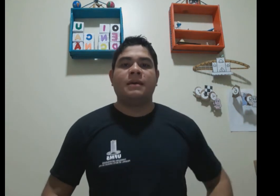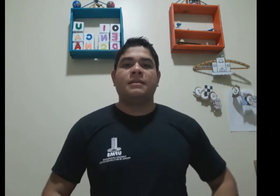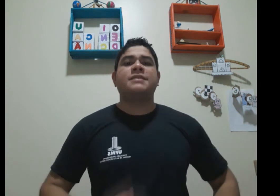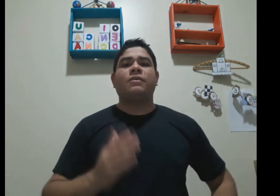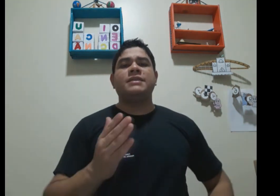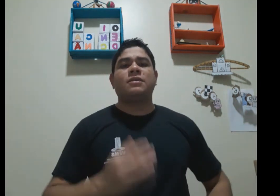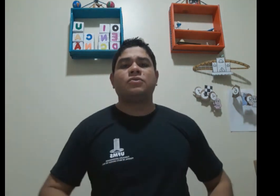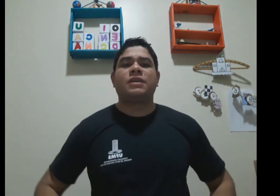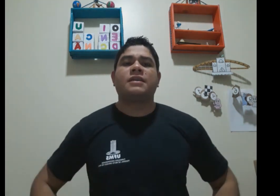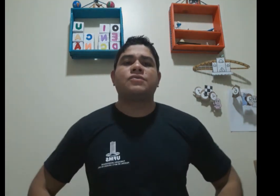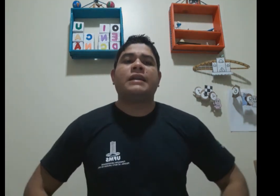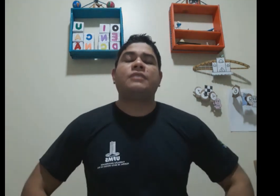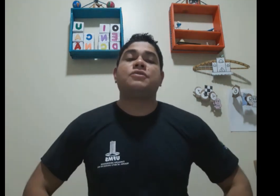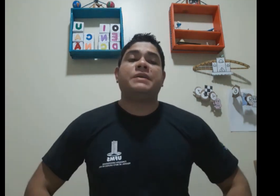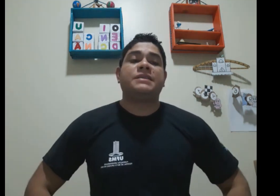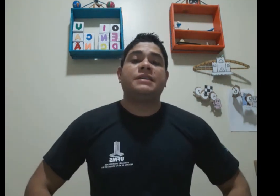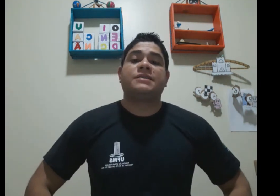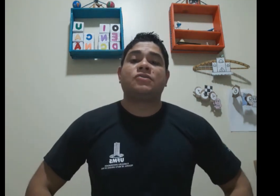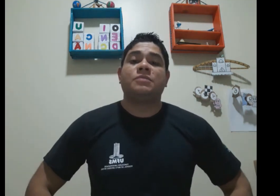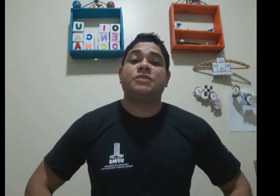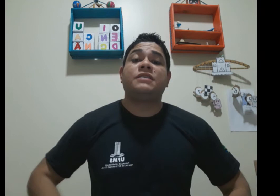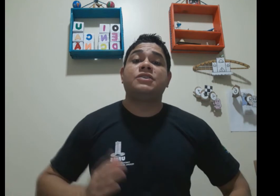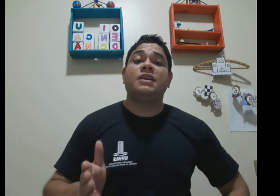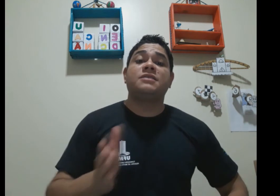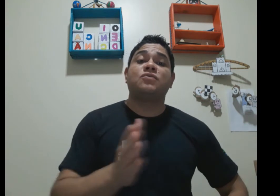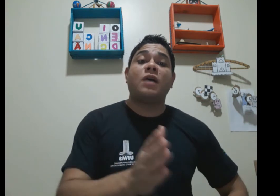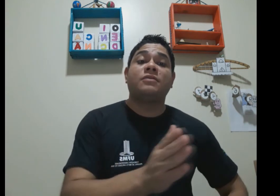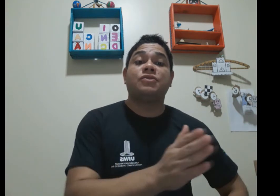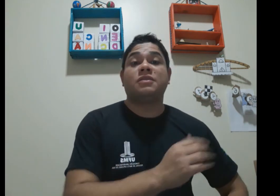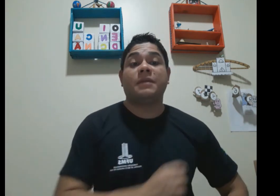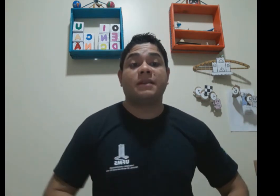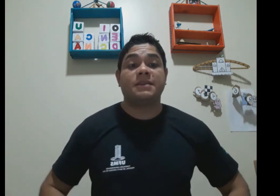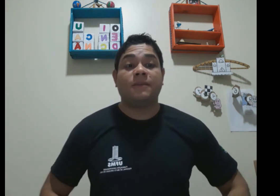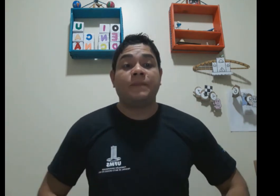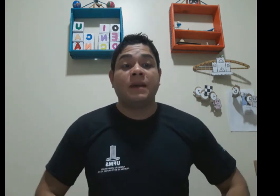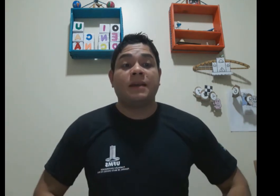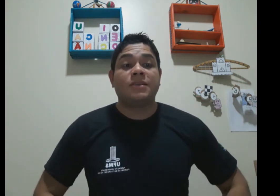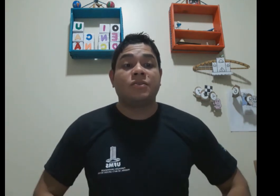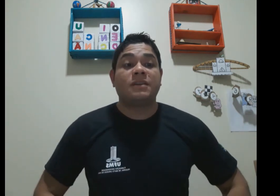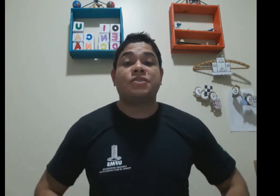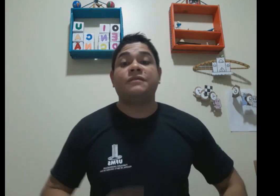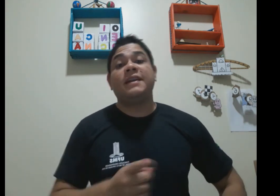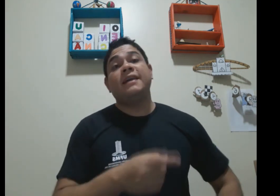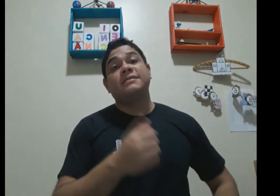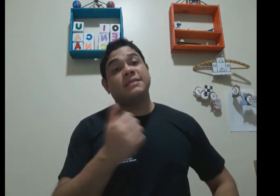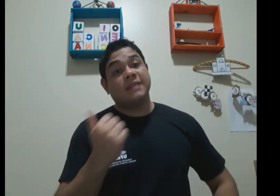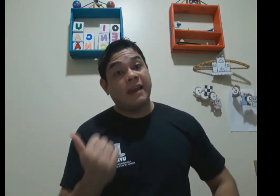Na sequência, a autora traz um relato de pesquisa sobre divergências no ato de interpretação, relacionando as diferenças entre